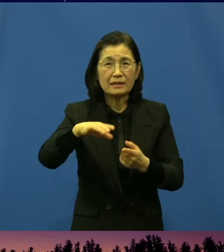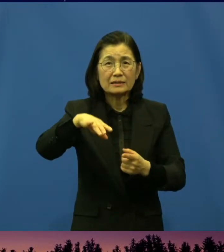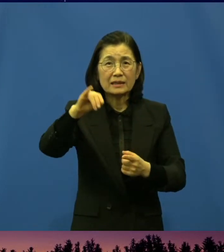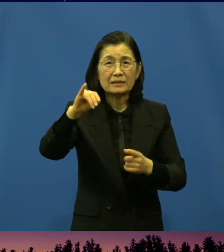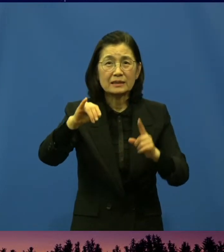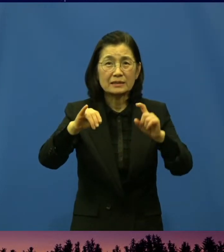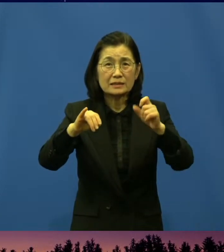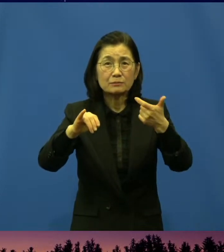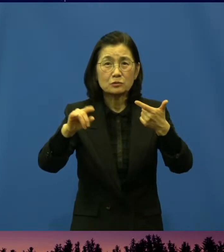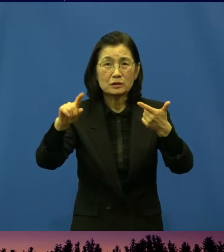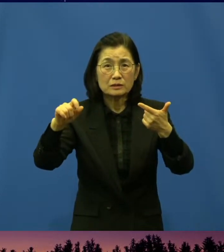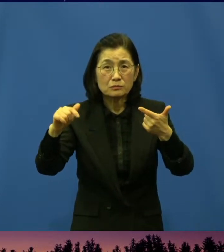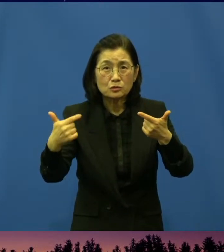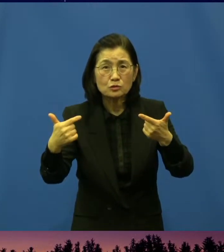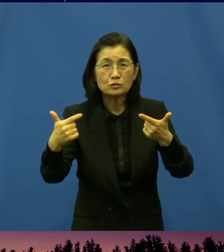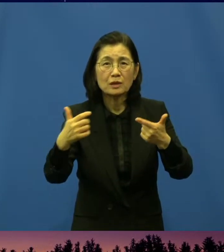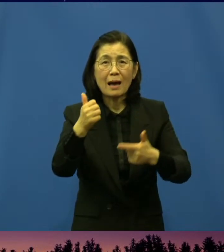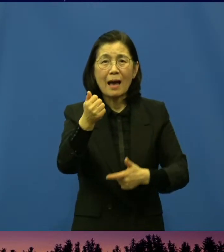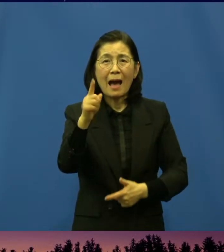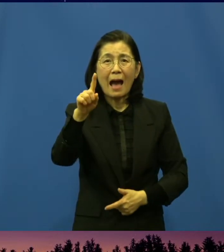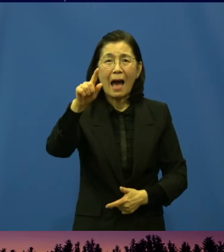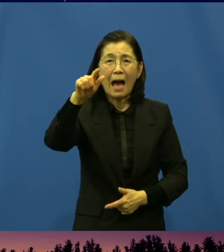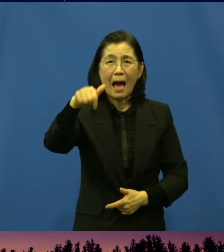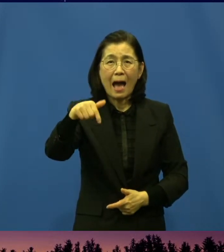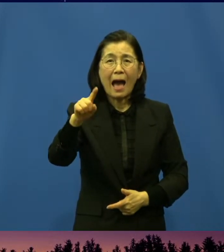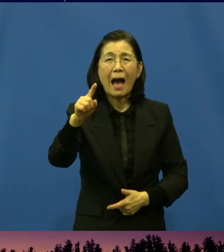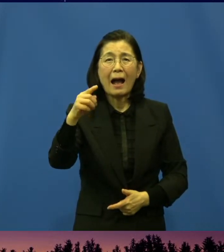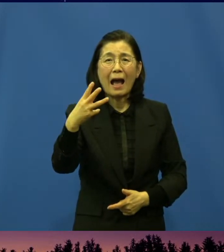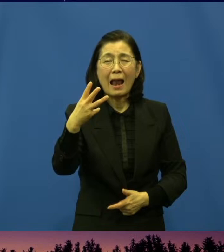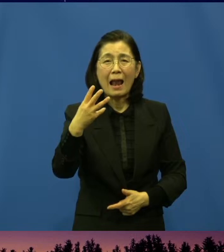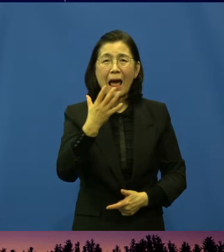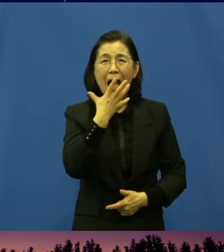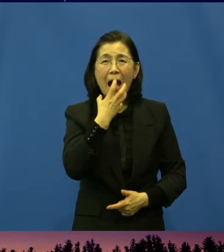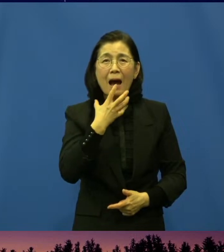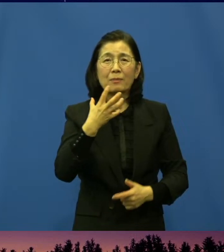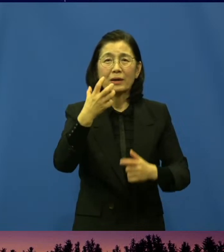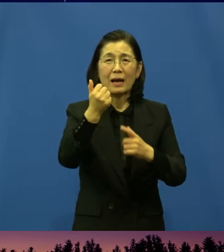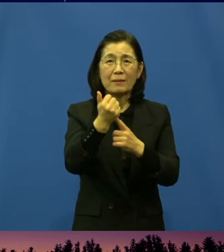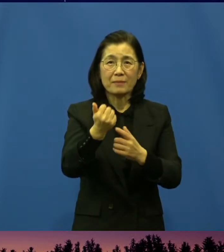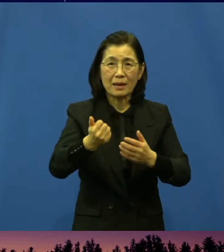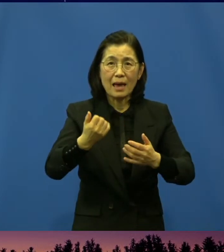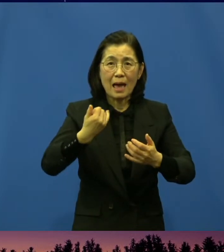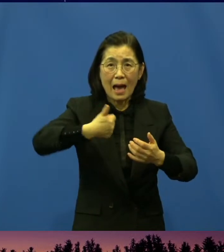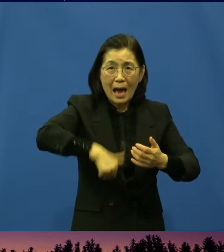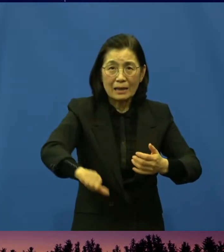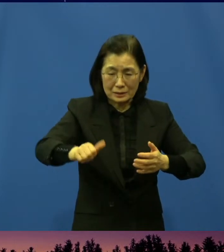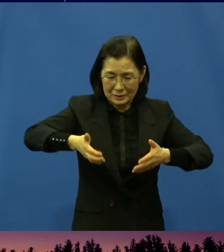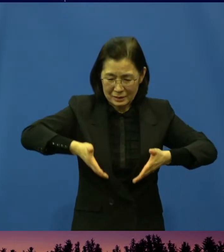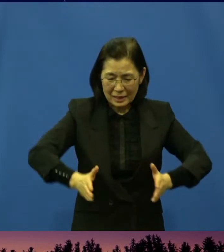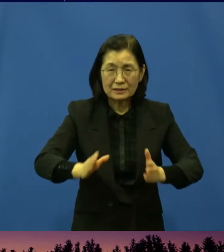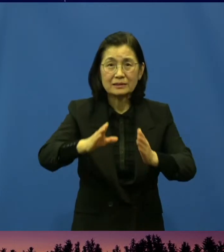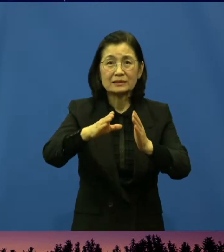보니까 하갈이 아브라함에게 이스마엘을 낳았을 때에 아브라함이 86세더라.